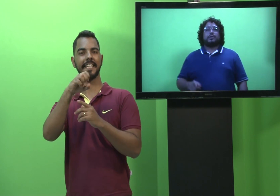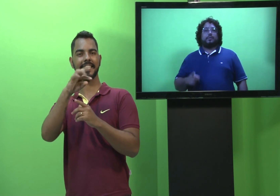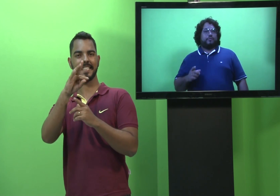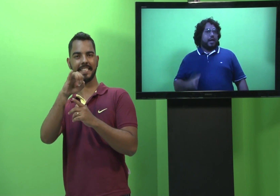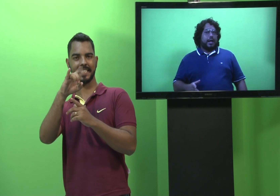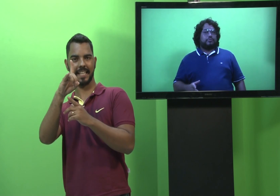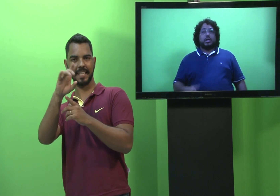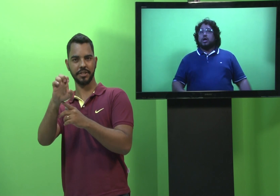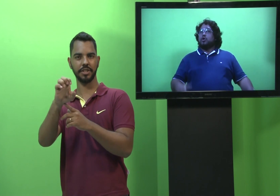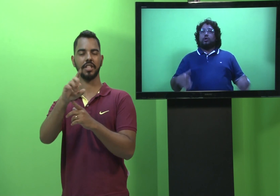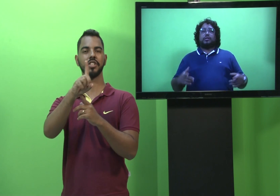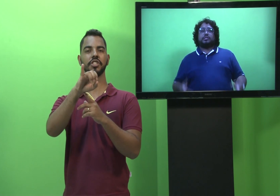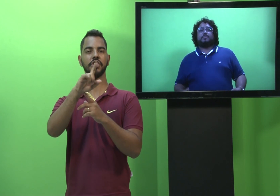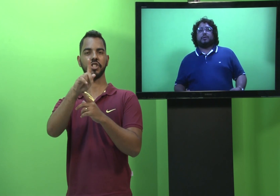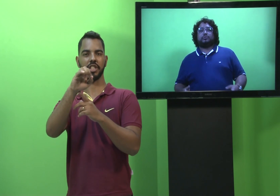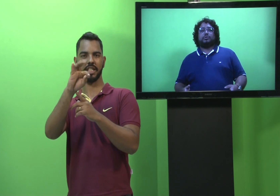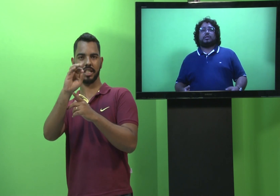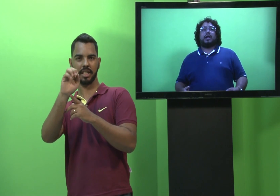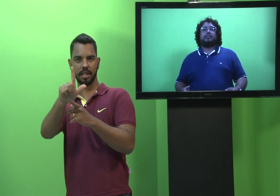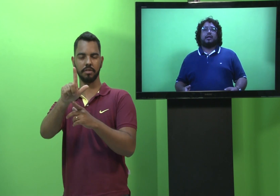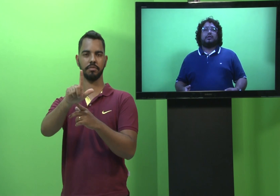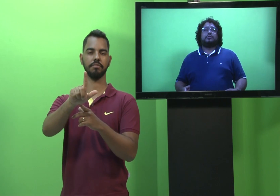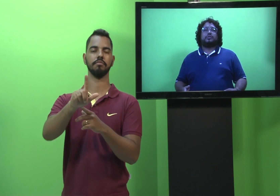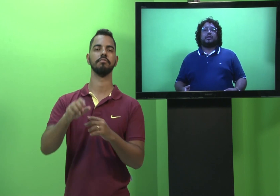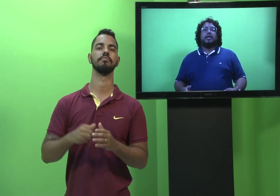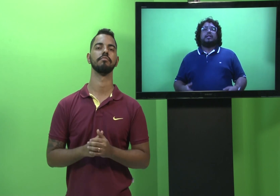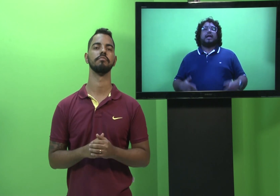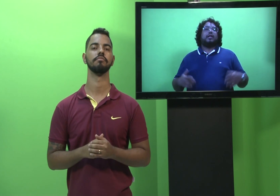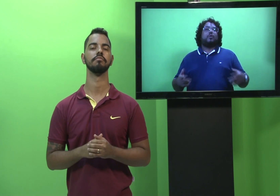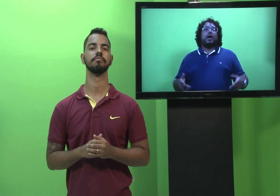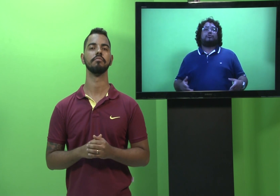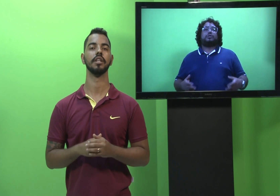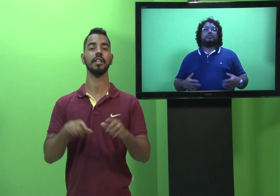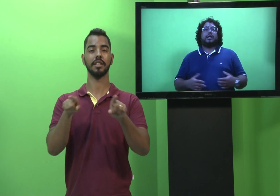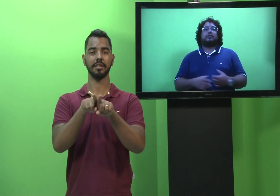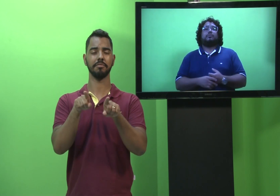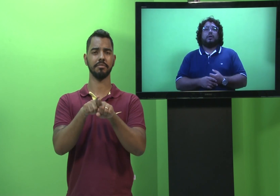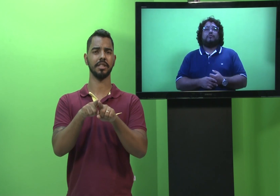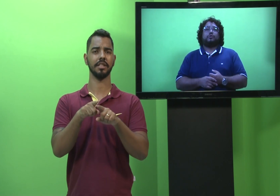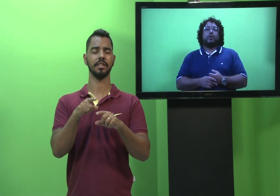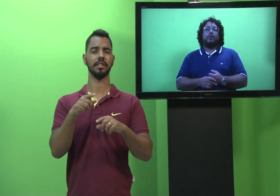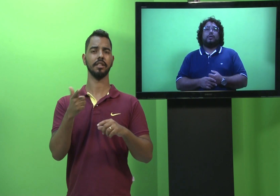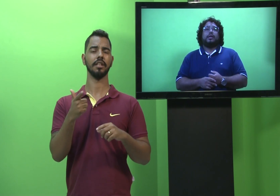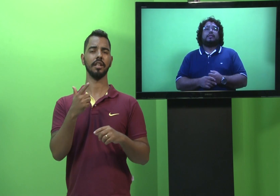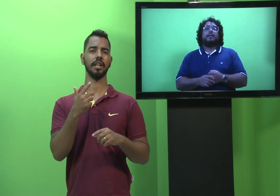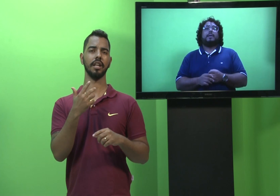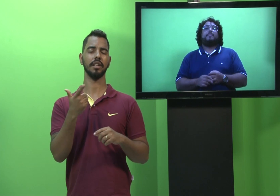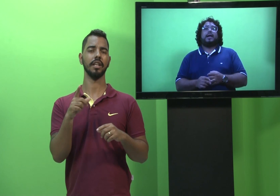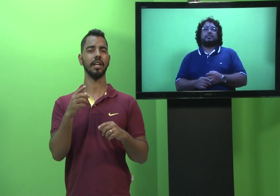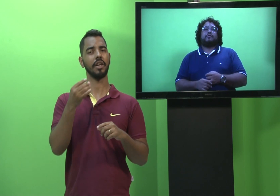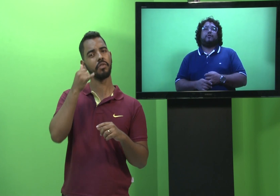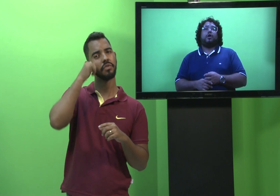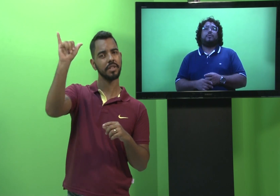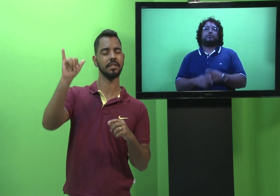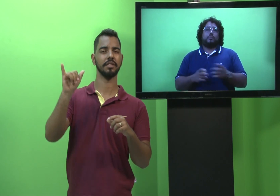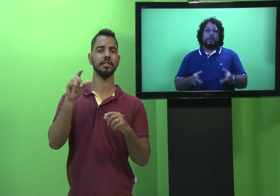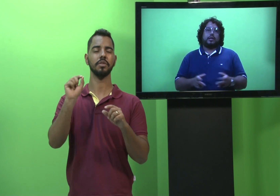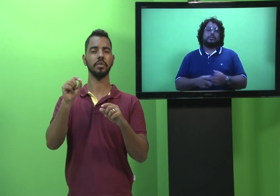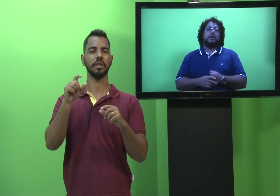termos abreviados e outras expressões características da linguagem utilizada no meio virtual. Também para essa forma de